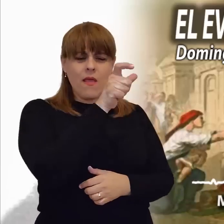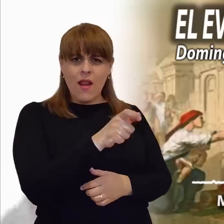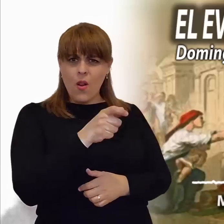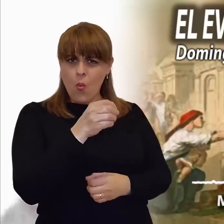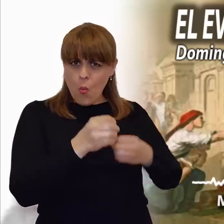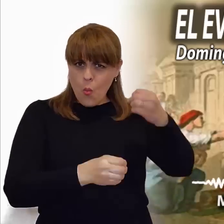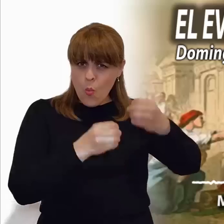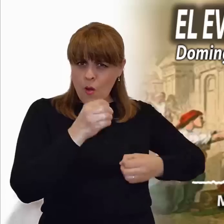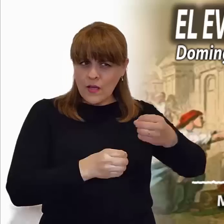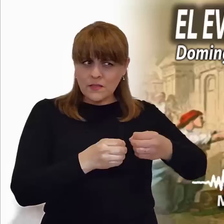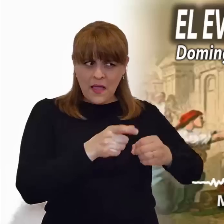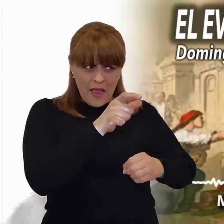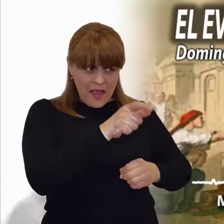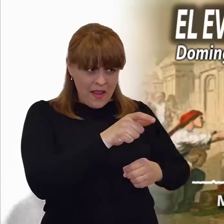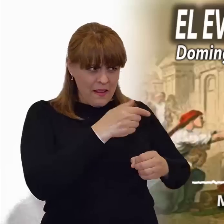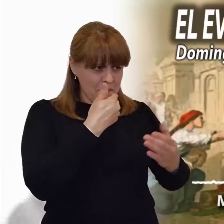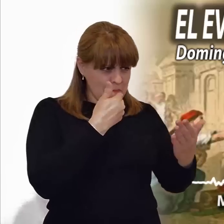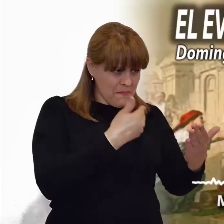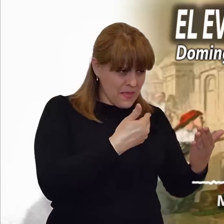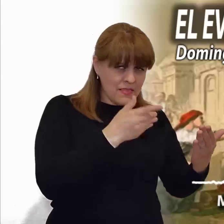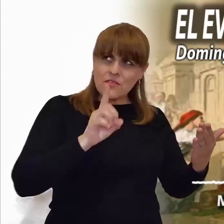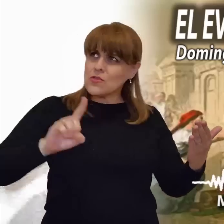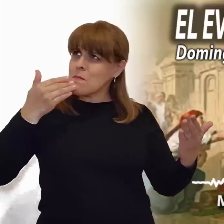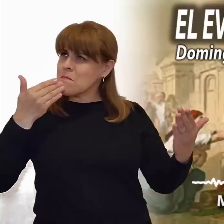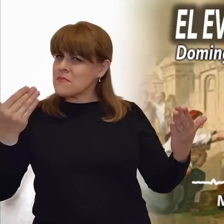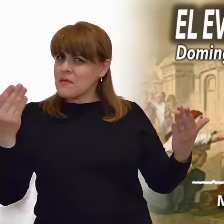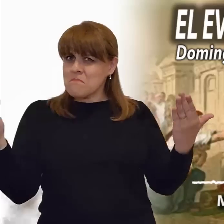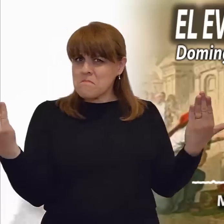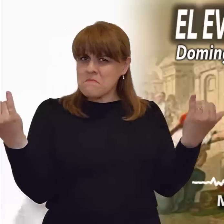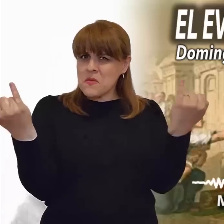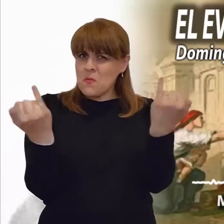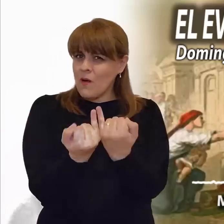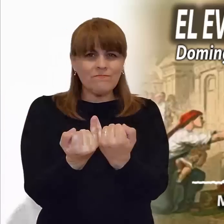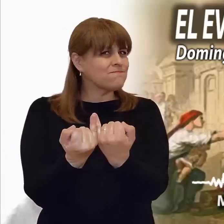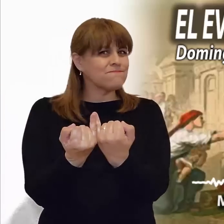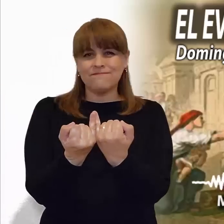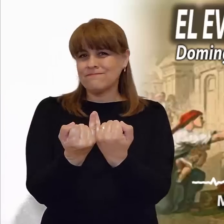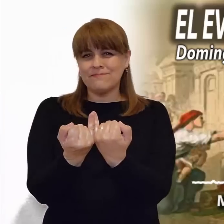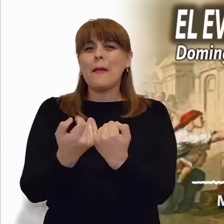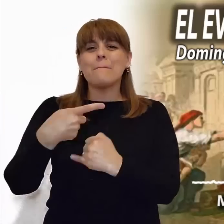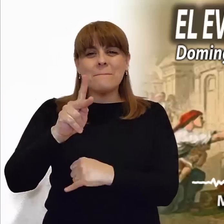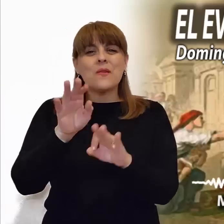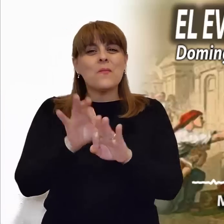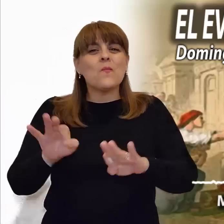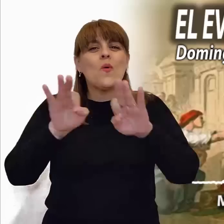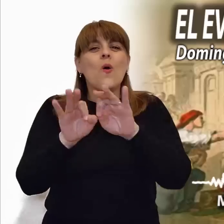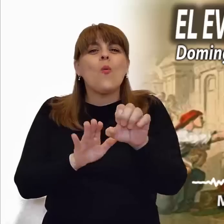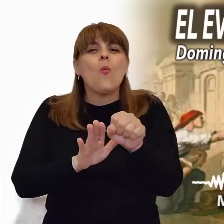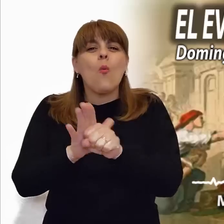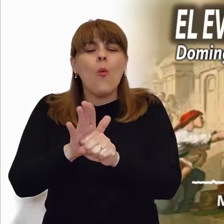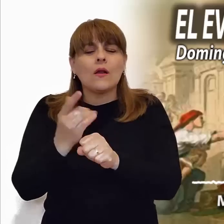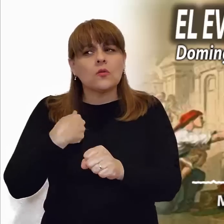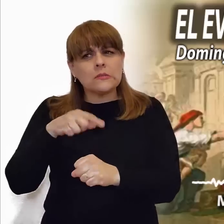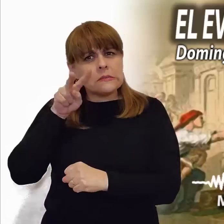injusto case bien con un Dios que es bondad y justicia, sino porque la imagen de la viuda débil